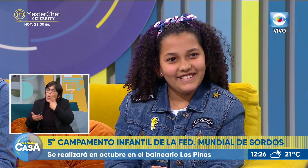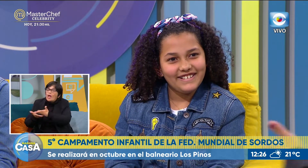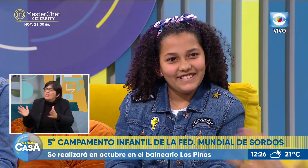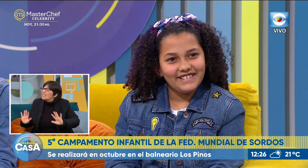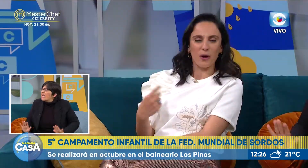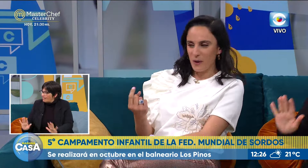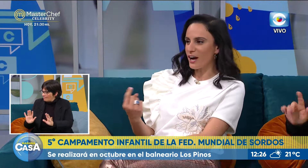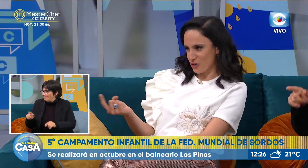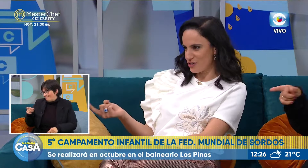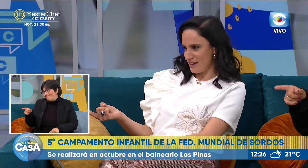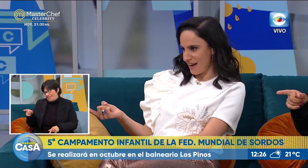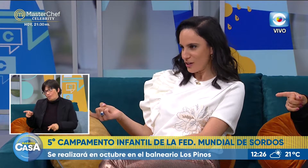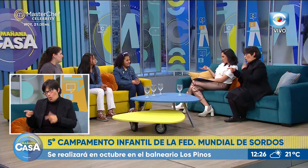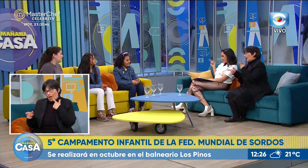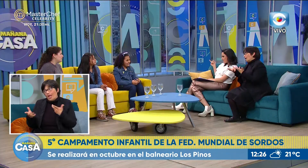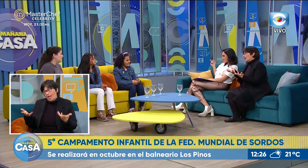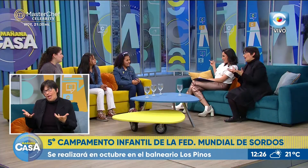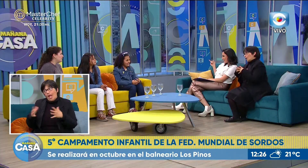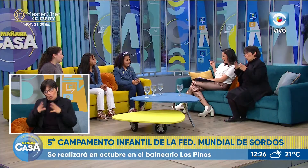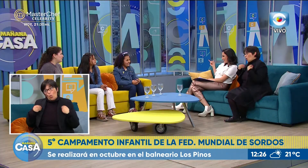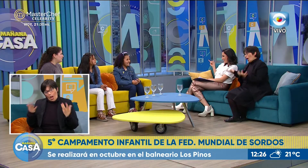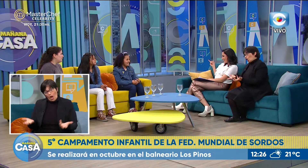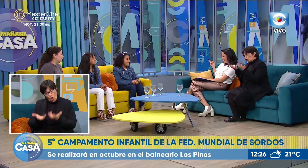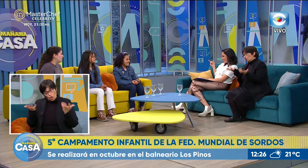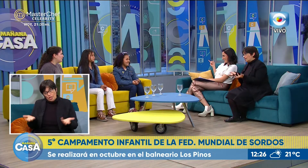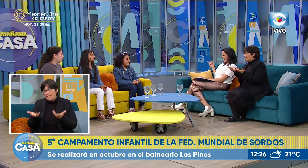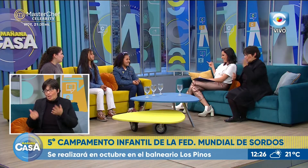Yo sé que en tu escuela cocina, Ani, cocina muy bien.